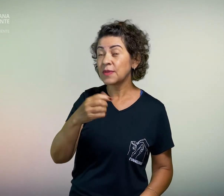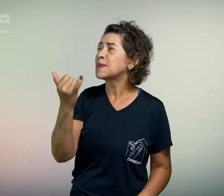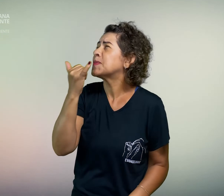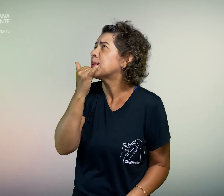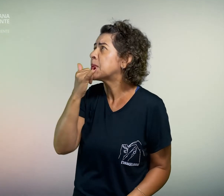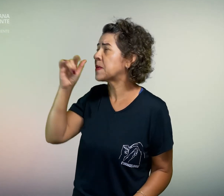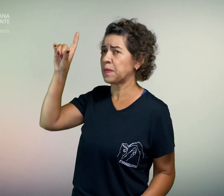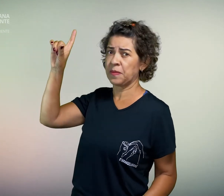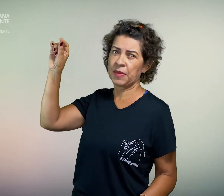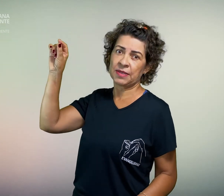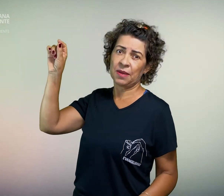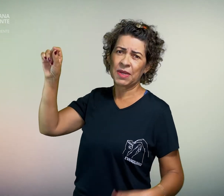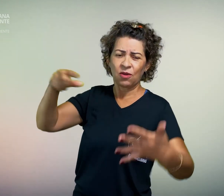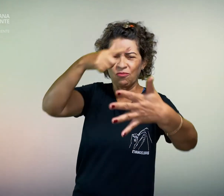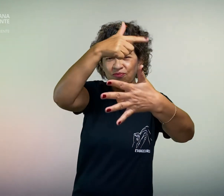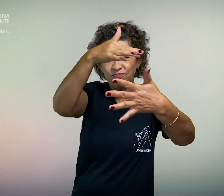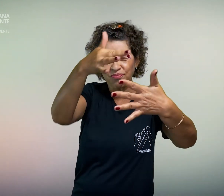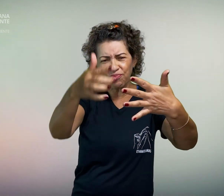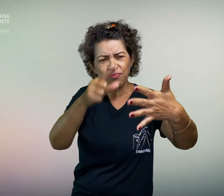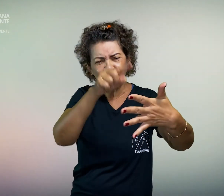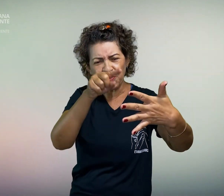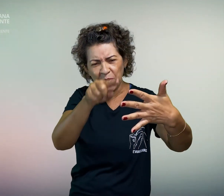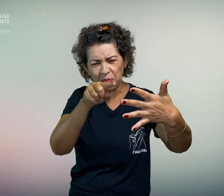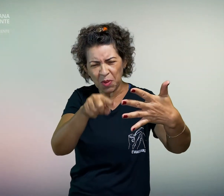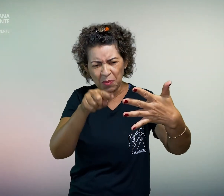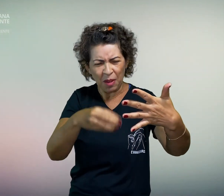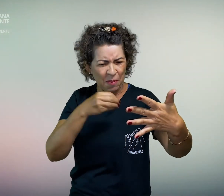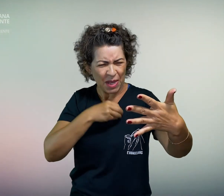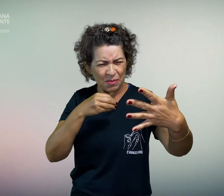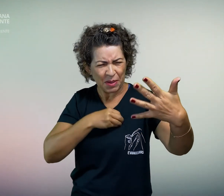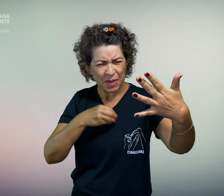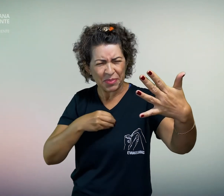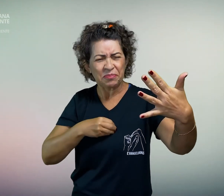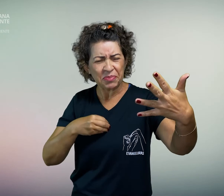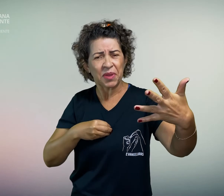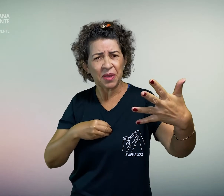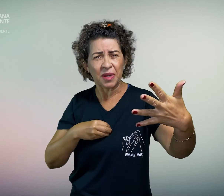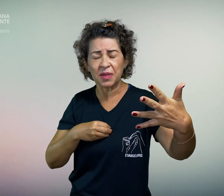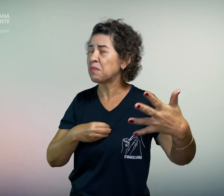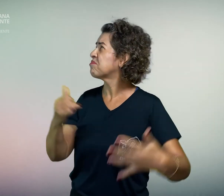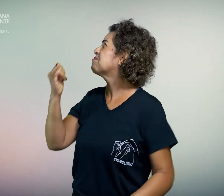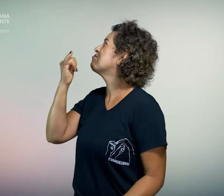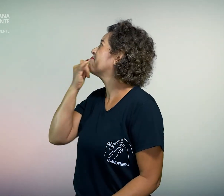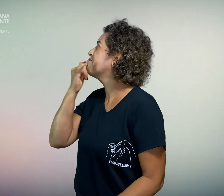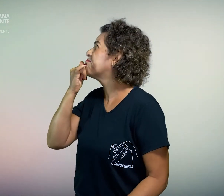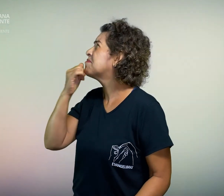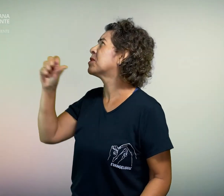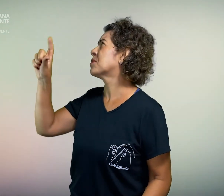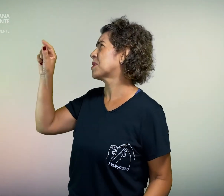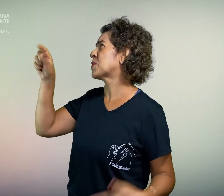Peça perdão a Deus em nome de Jesus por cada um deles e confie